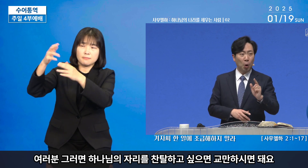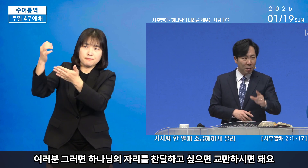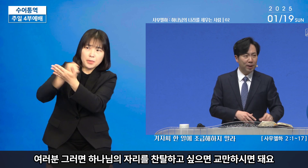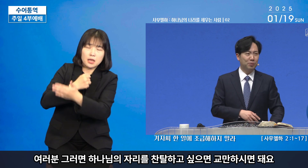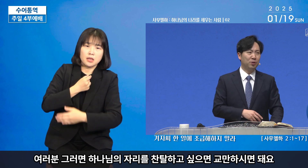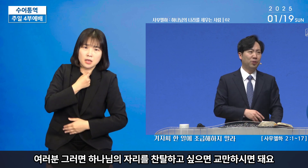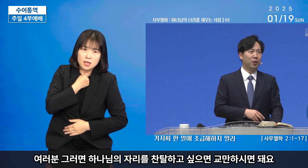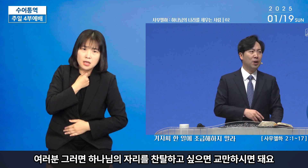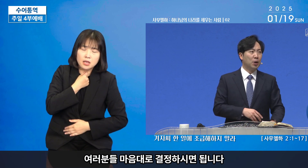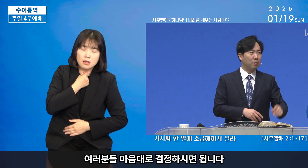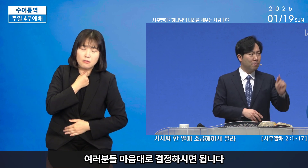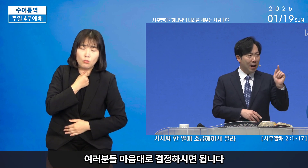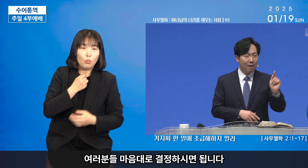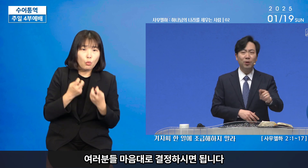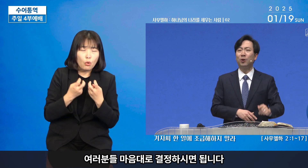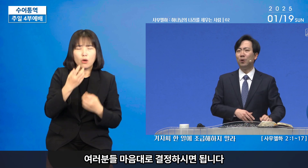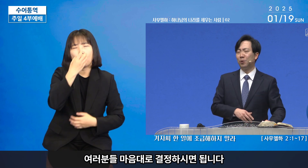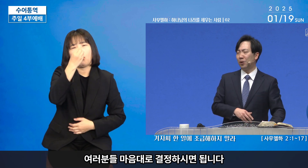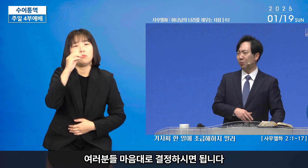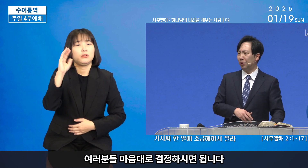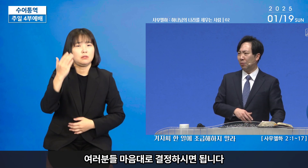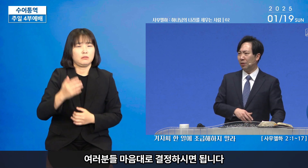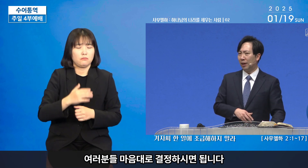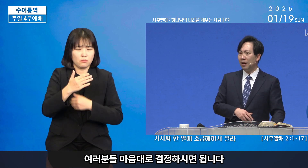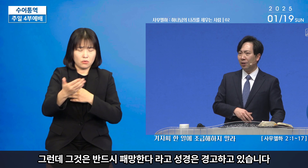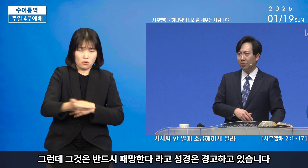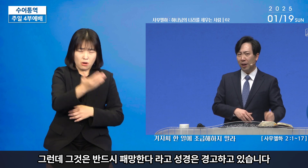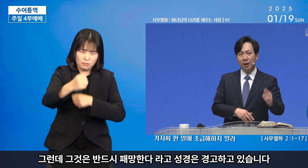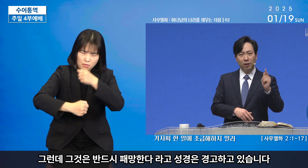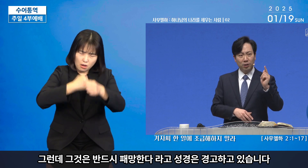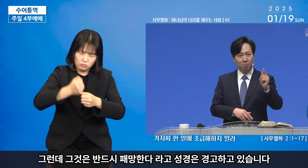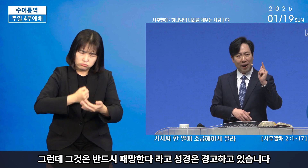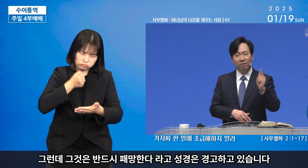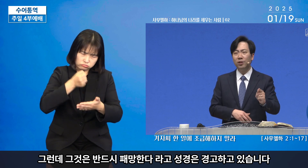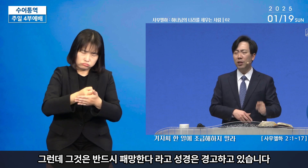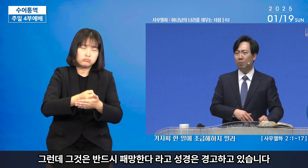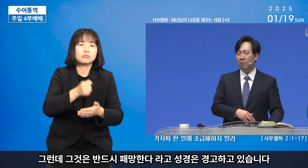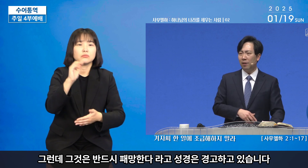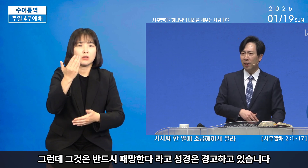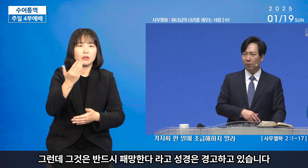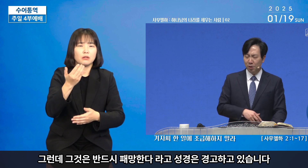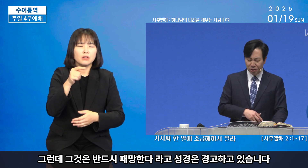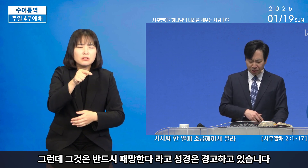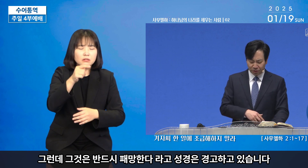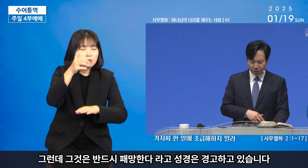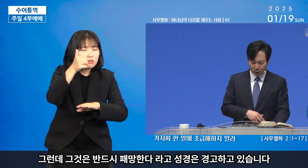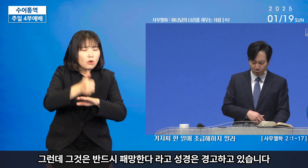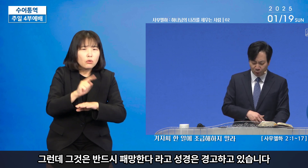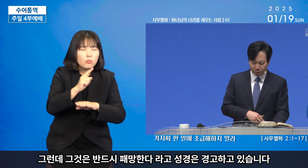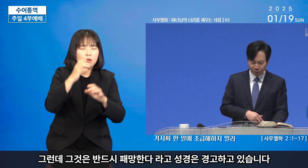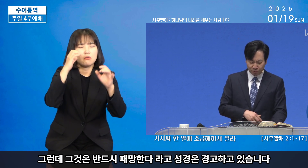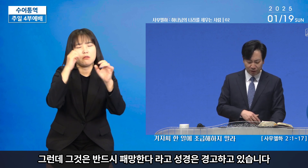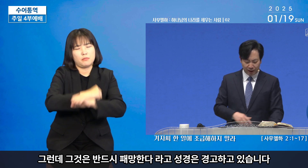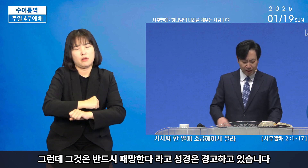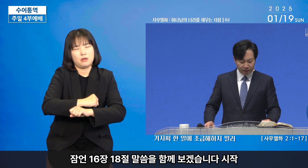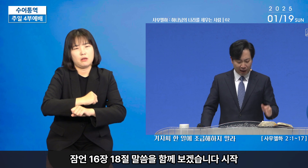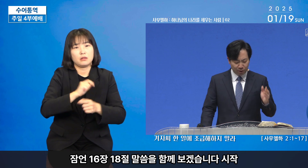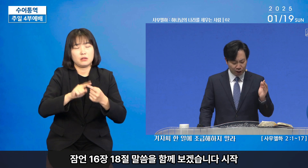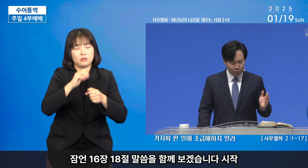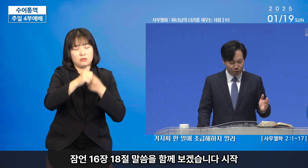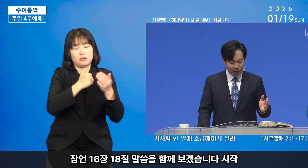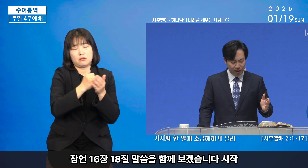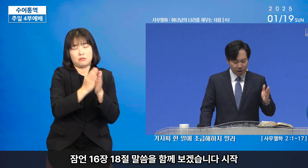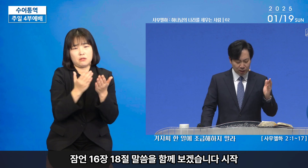싶으면 교만하시면 돼요. 여러분들 마음대로 결정하시면 됩니다. 그런데 그것은 반드시 패망한다라고 성경은 경고하고 있습니다.